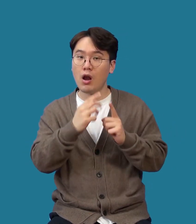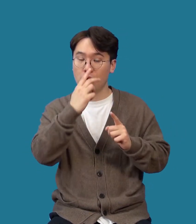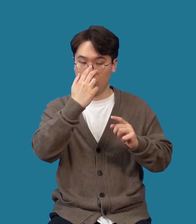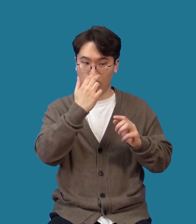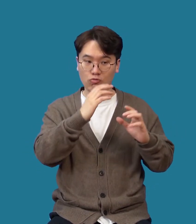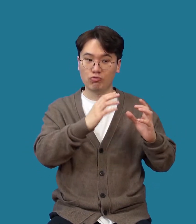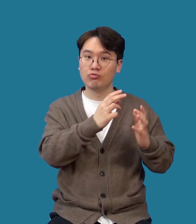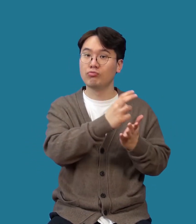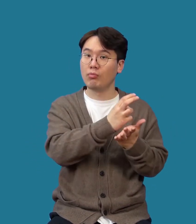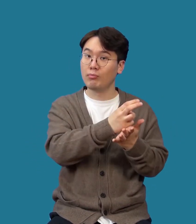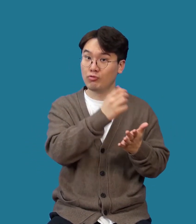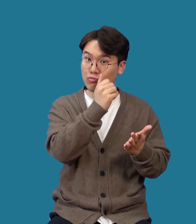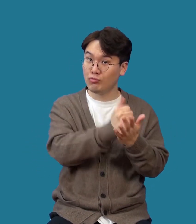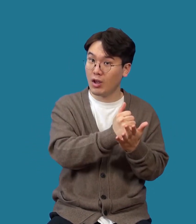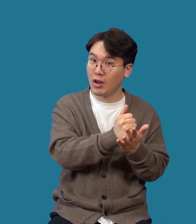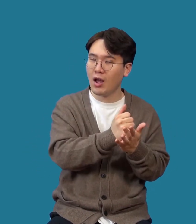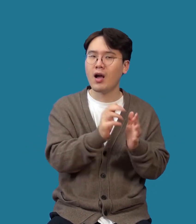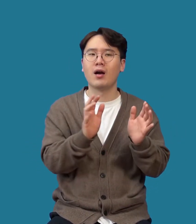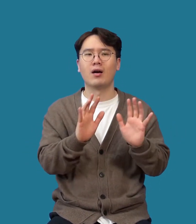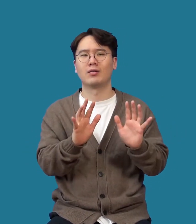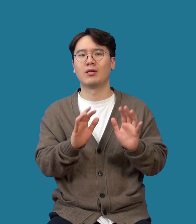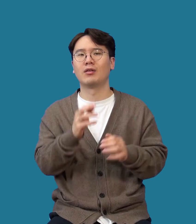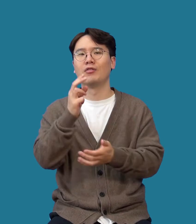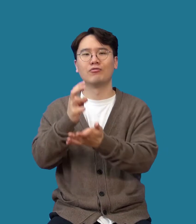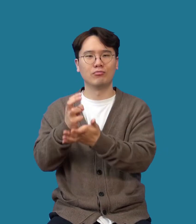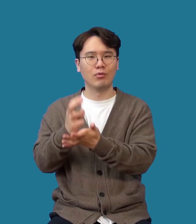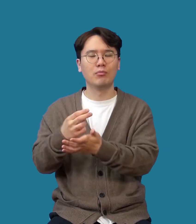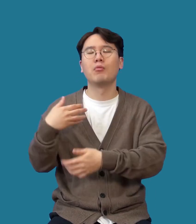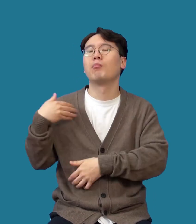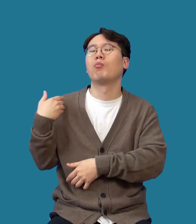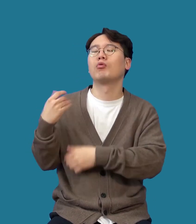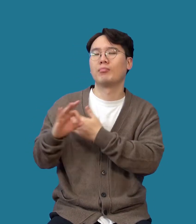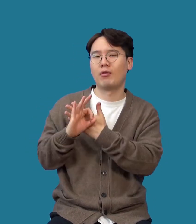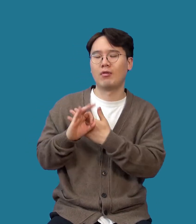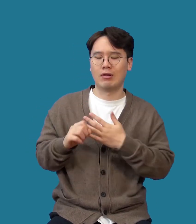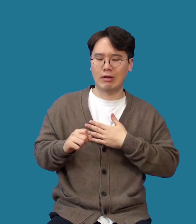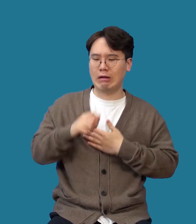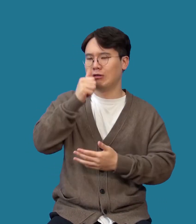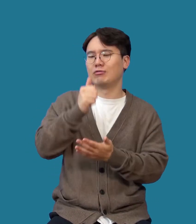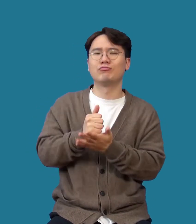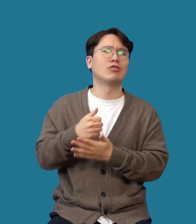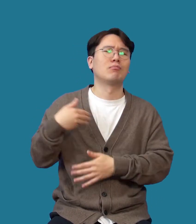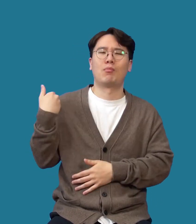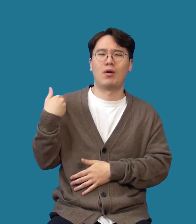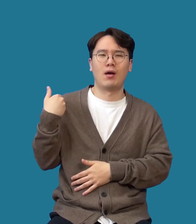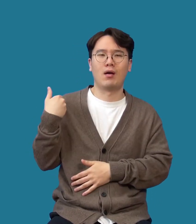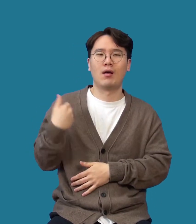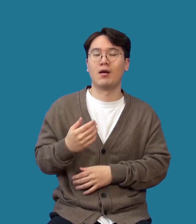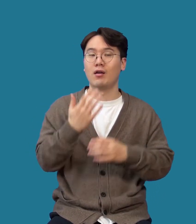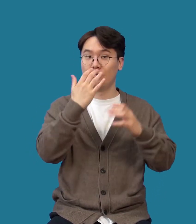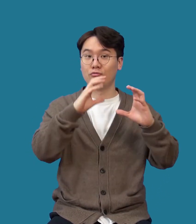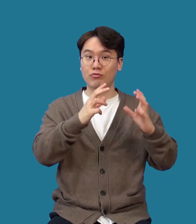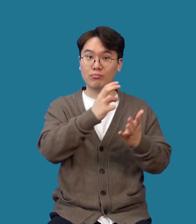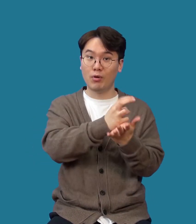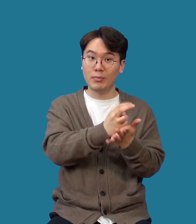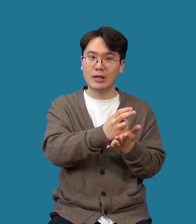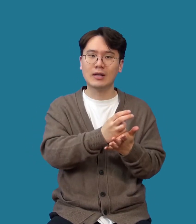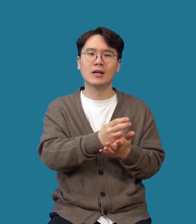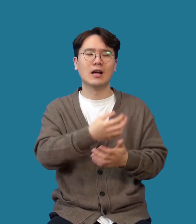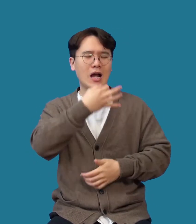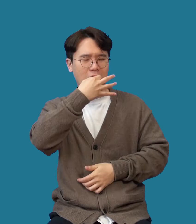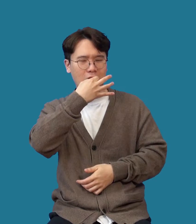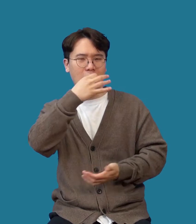율법으로 말미암지 않고는 내가 죄를 알지 못하였으니 곧 율법이 탐내지 말라 하지 아니하였더라면